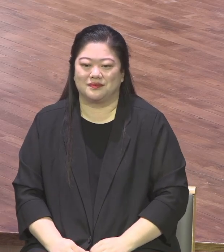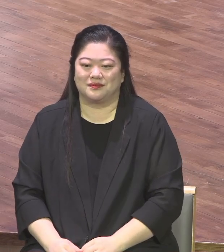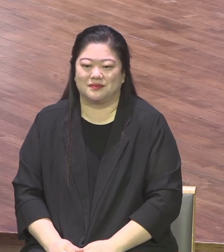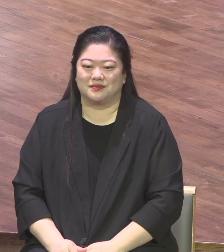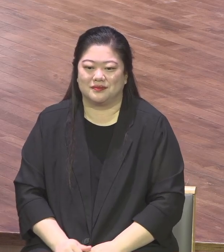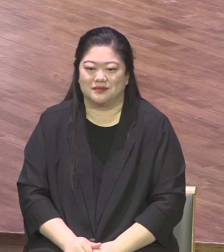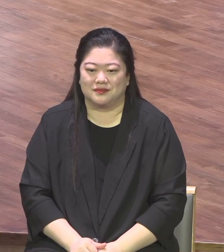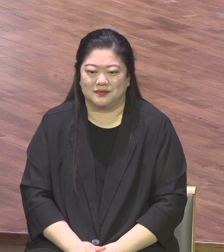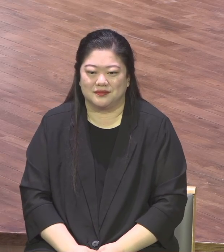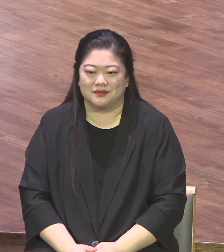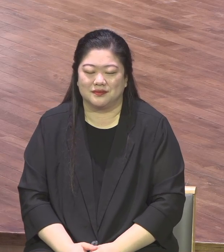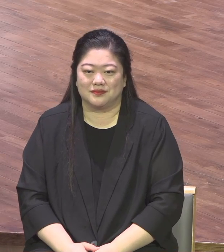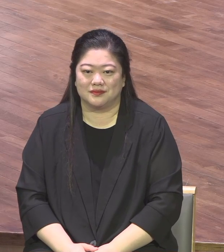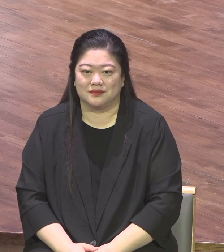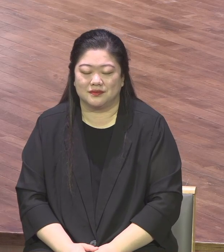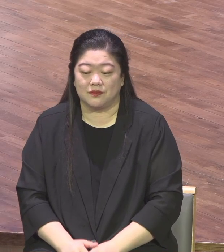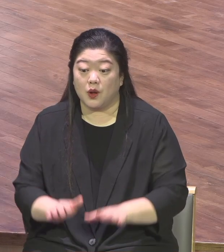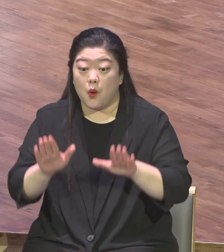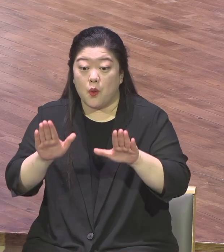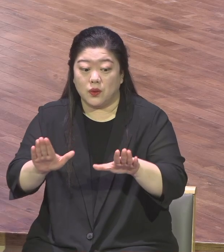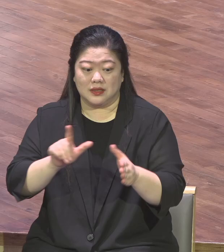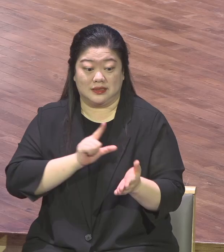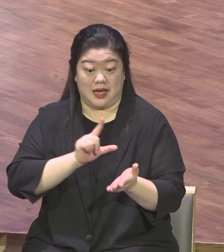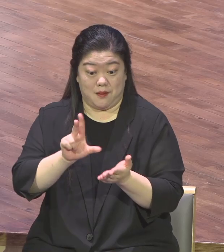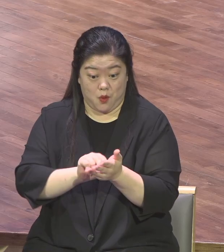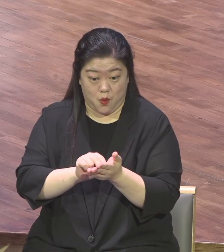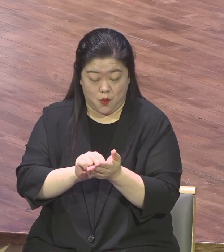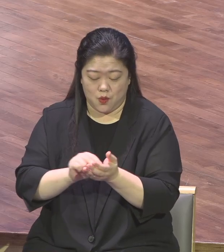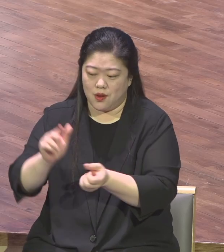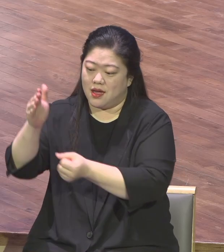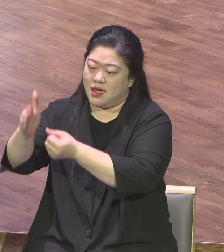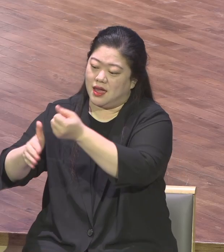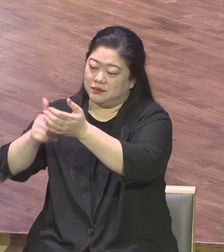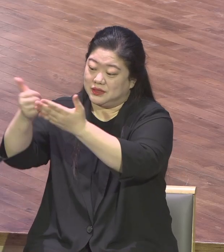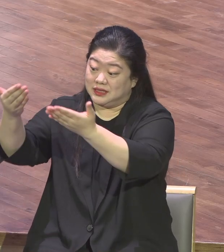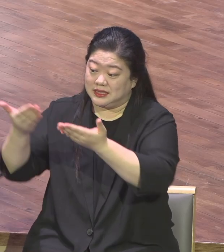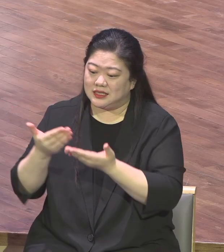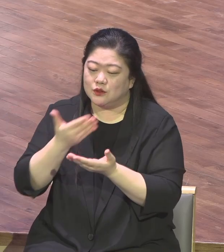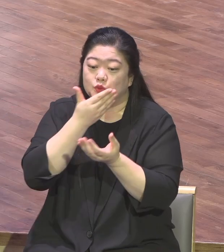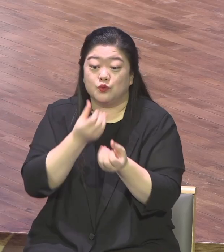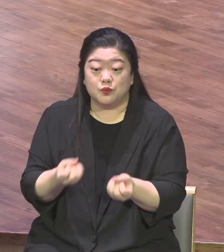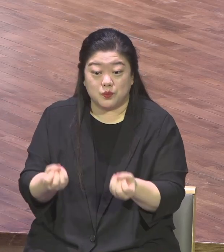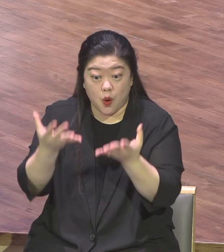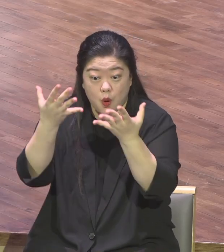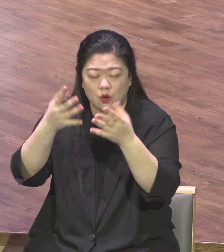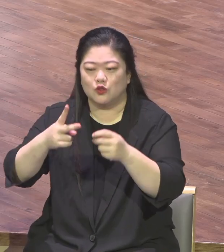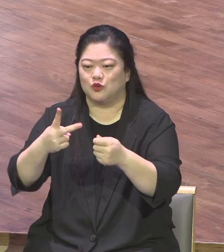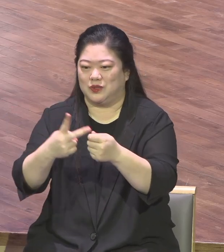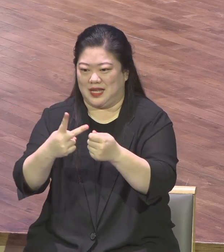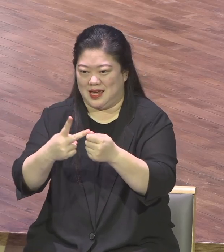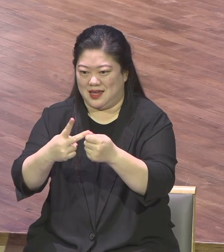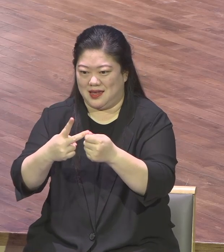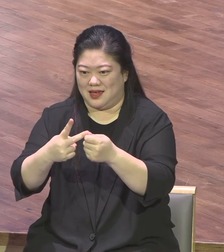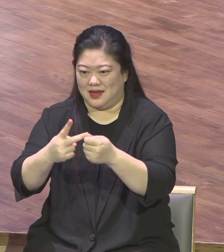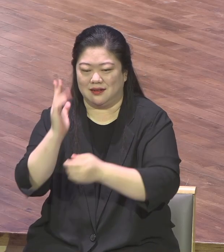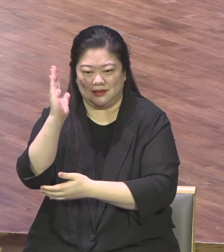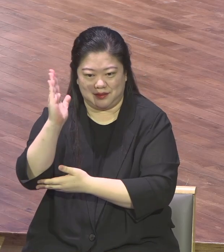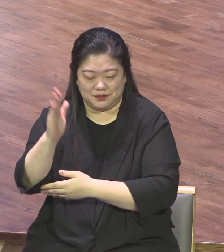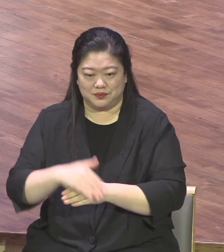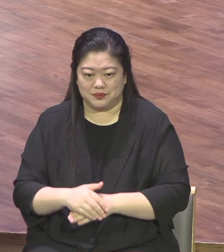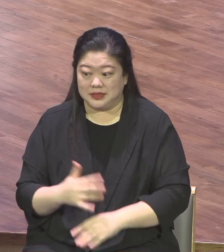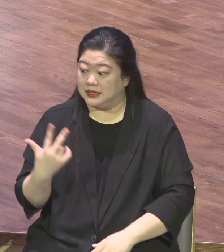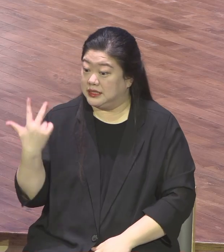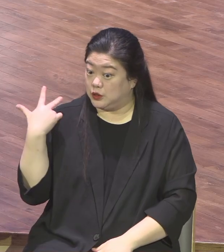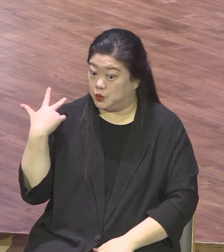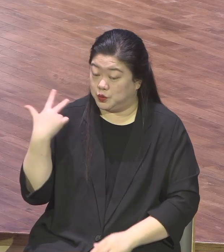이것 있는 말씀 가지고 헤븐리 블레싱 두 번째 말씀을 드립니다. 지난주간 미래 살릴